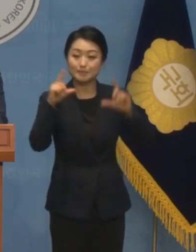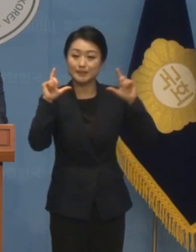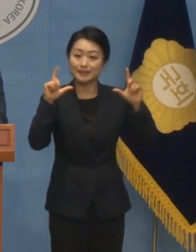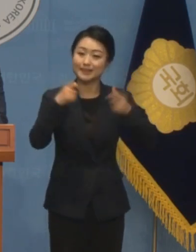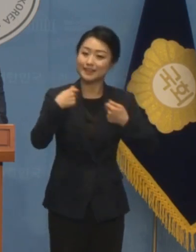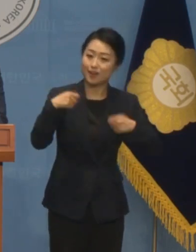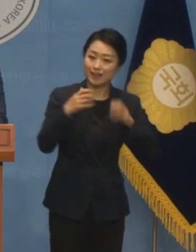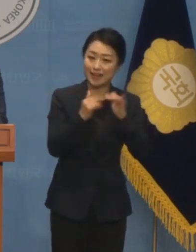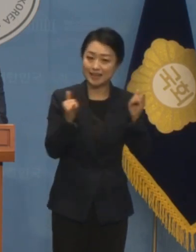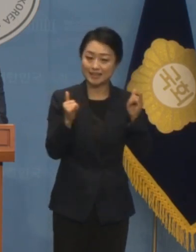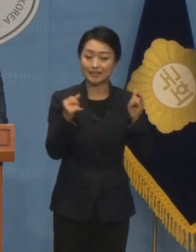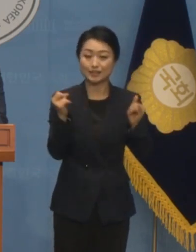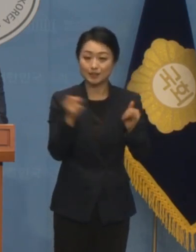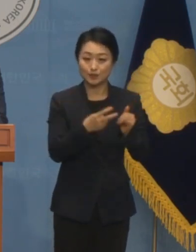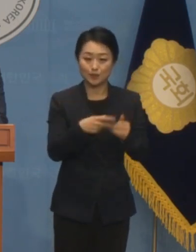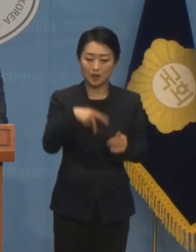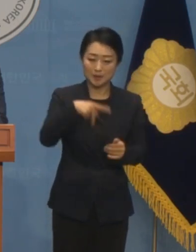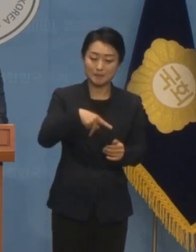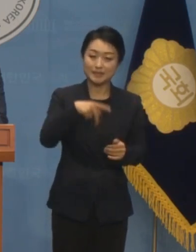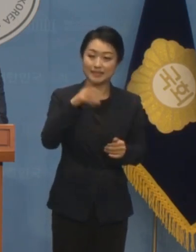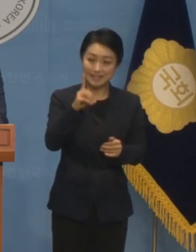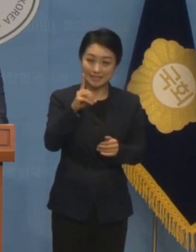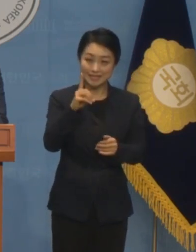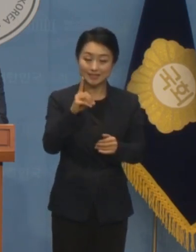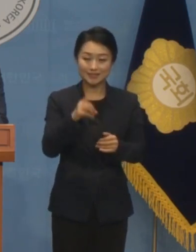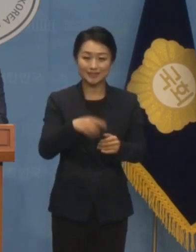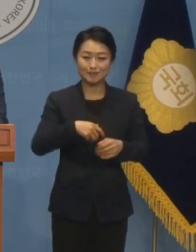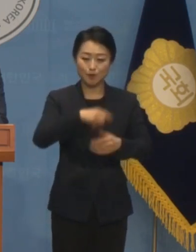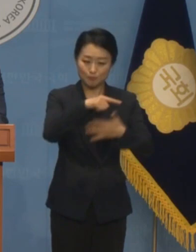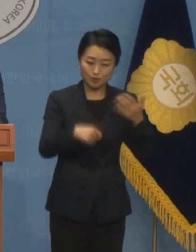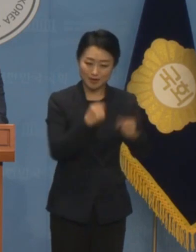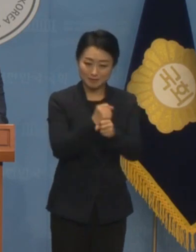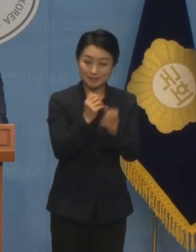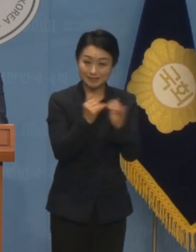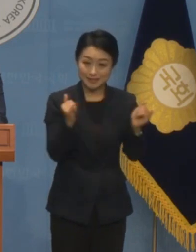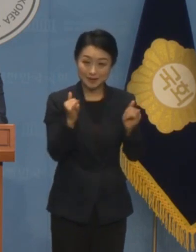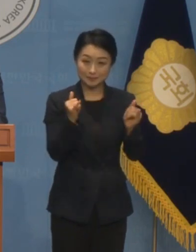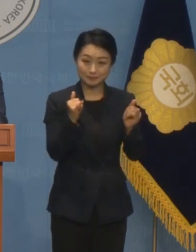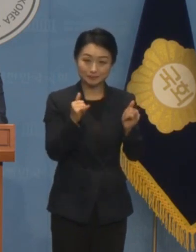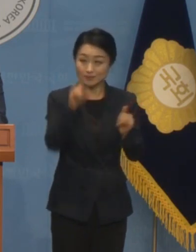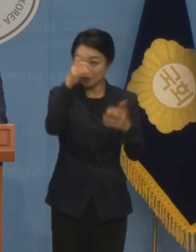방송, 제작자 블랙리스트 제작에도 활용된 것으로 파악됩니다.